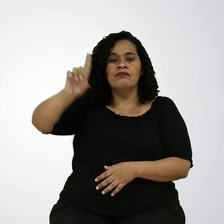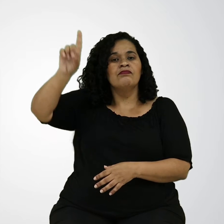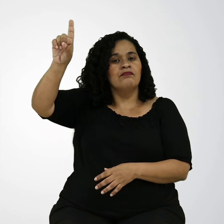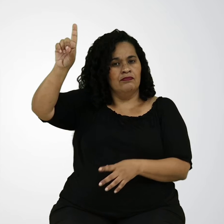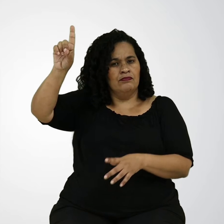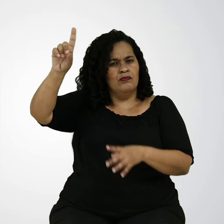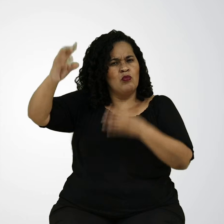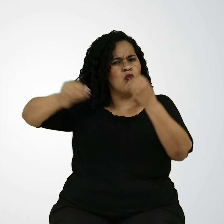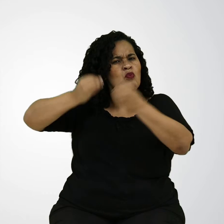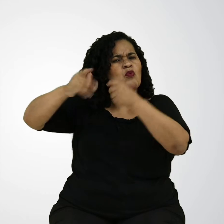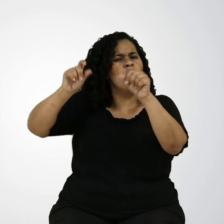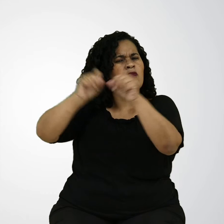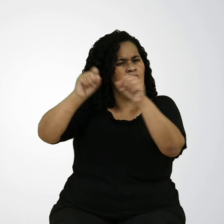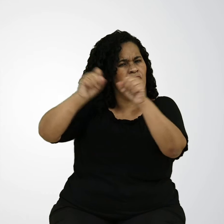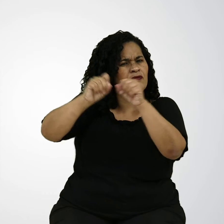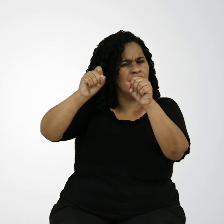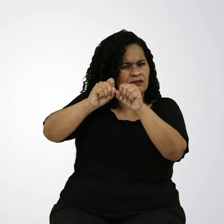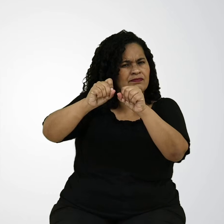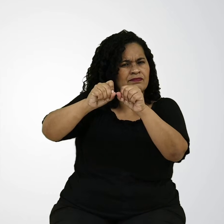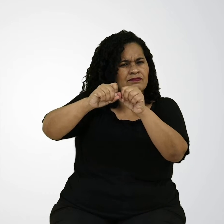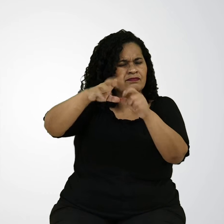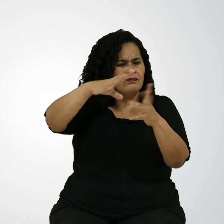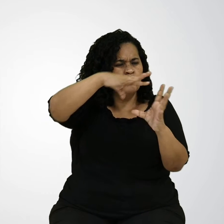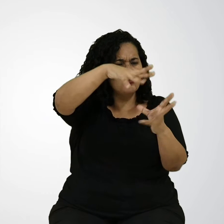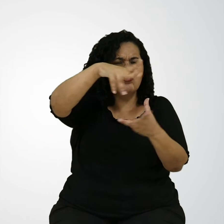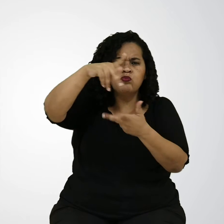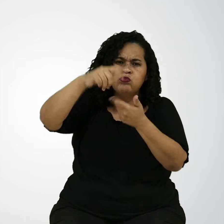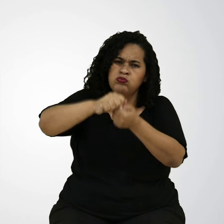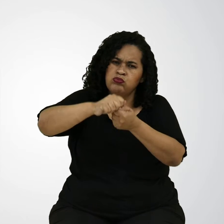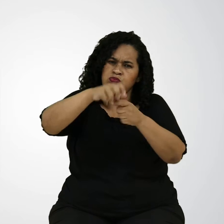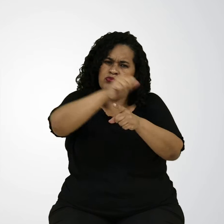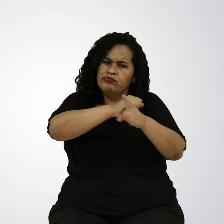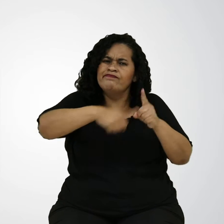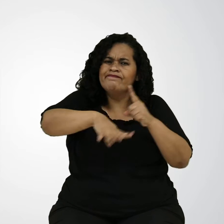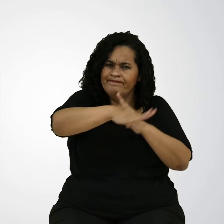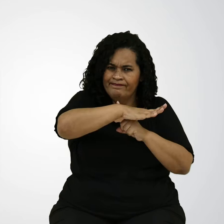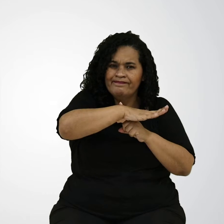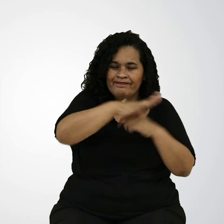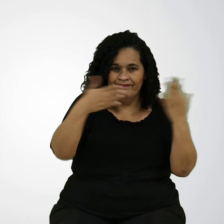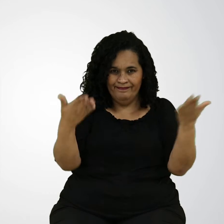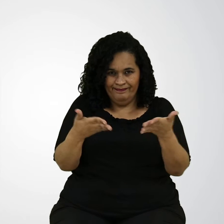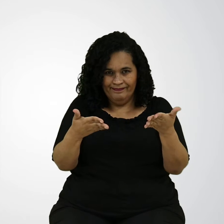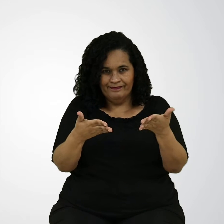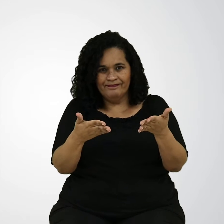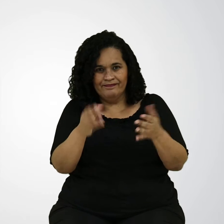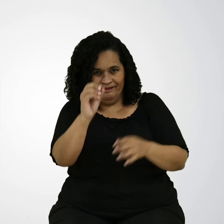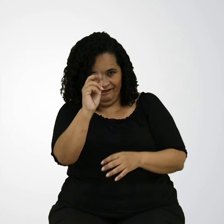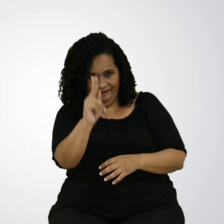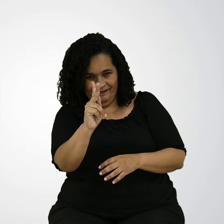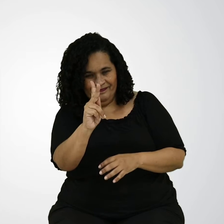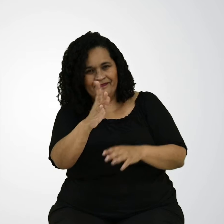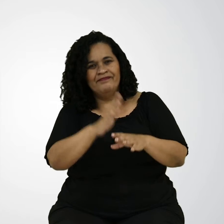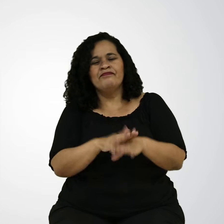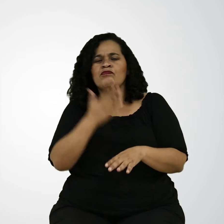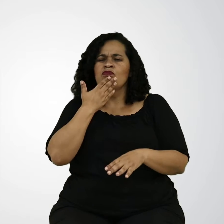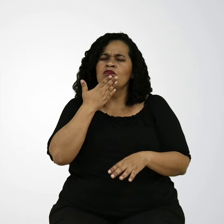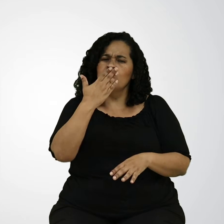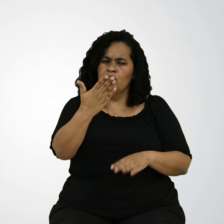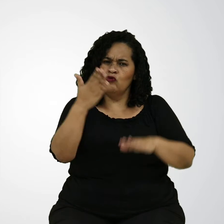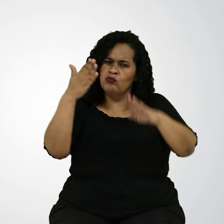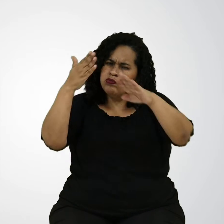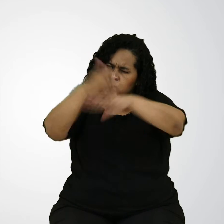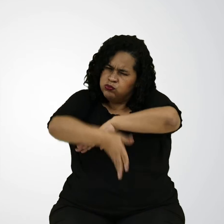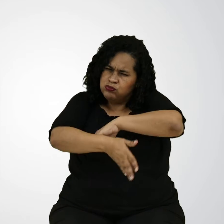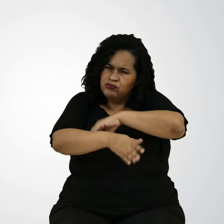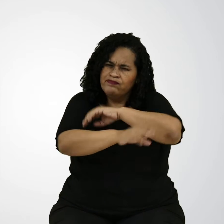dessa sociedade urbana, dentro dessa sociedade que nós vivemos hoje. Então, olha, entra lá no site da